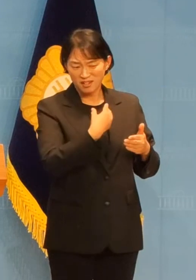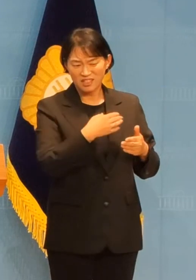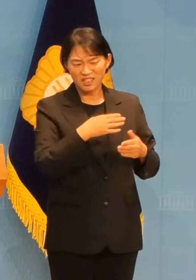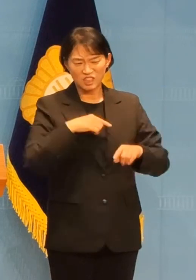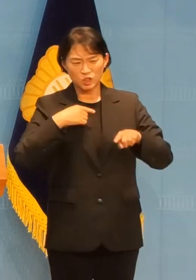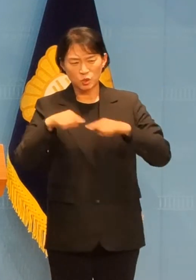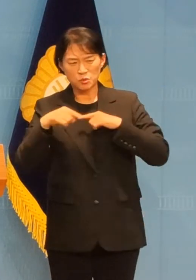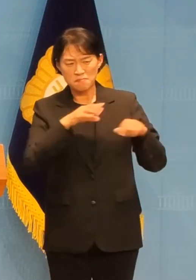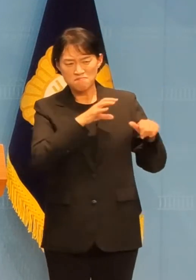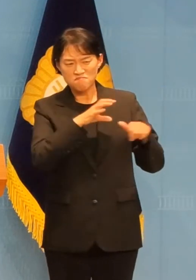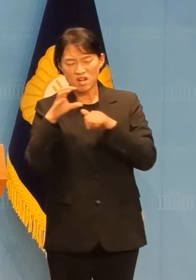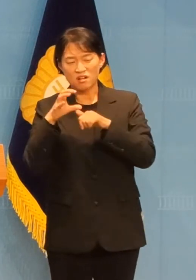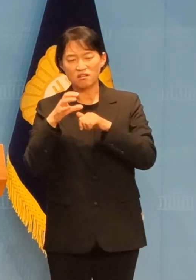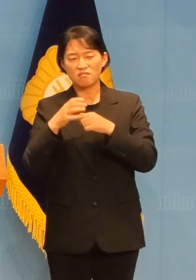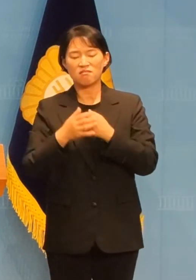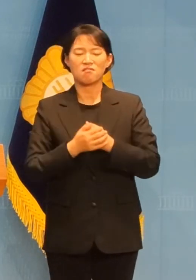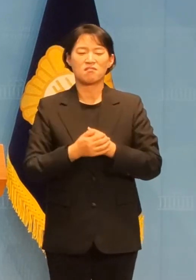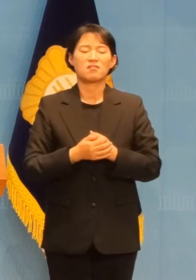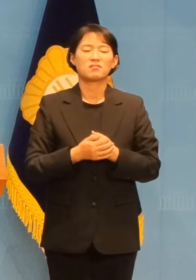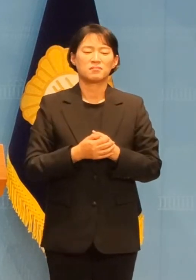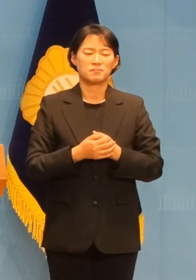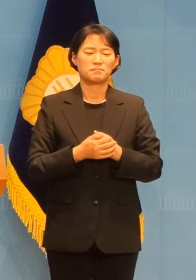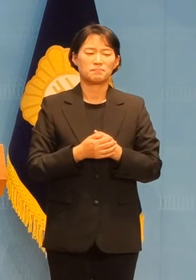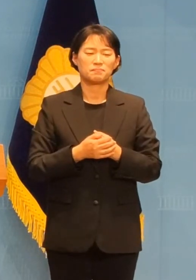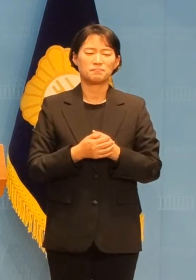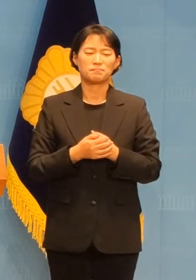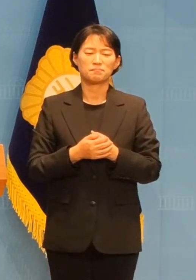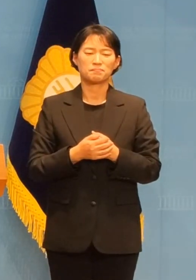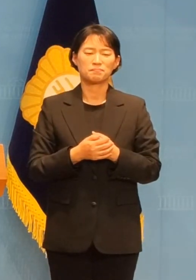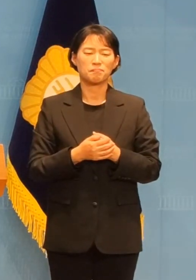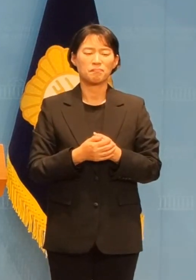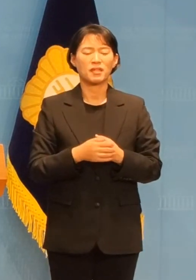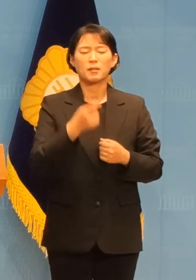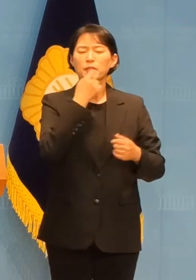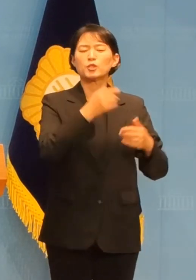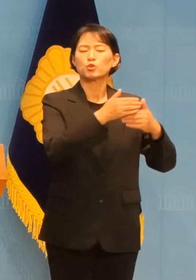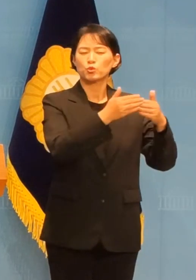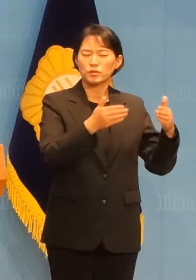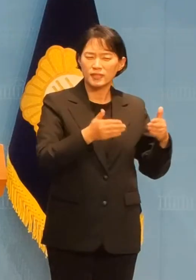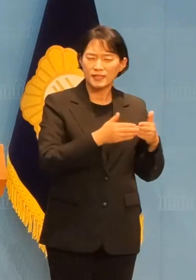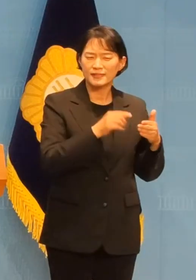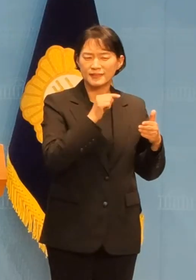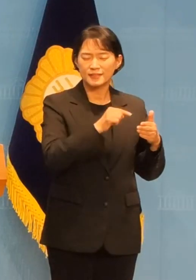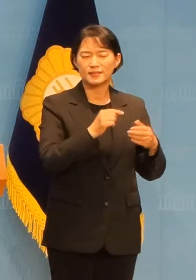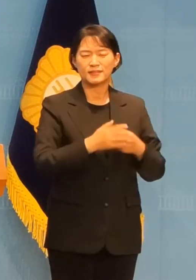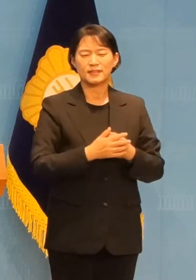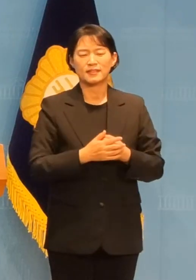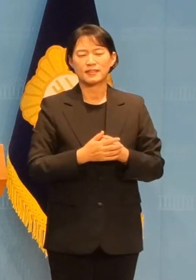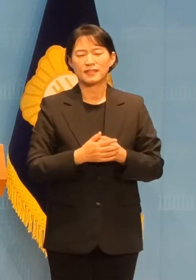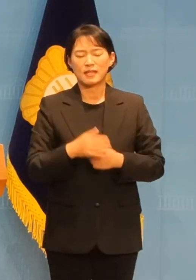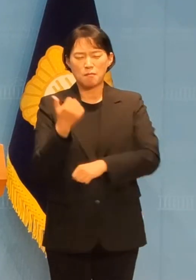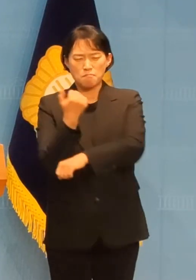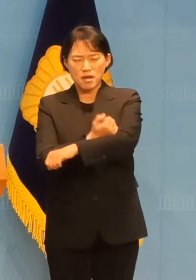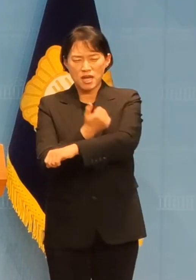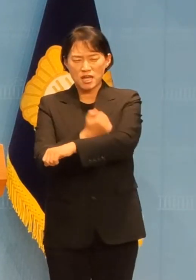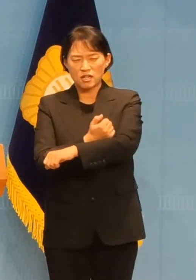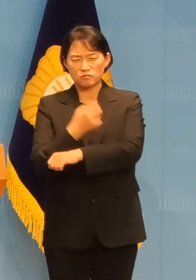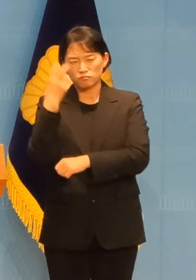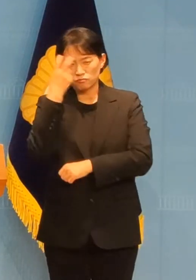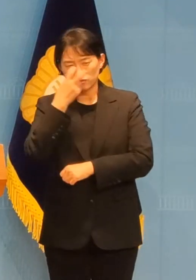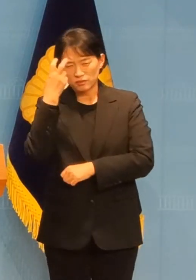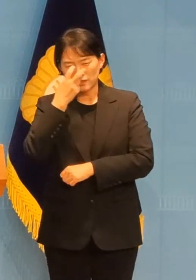정치적 이득을 위해 확대 재생산했습니다. 민주당은 음모론 제기 직후부터 세관 마약 수사 외압의